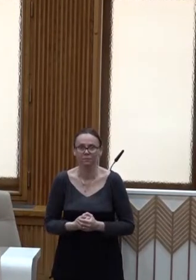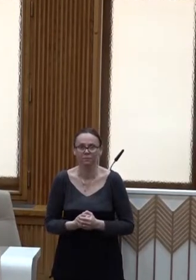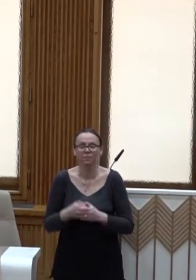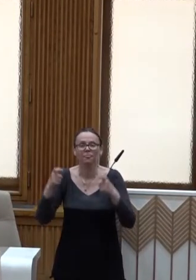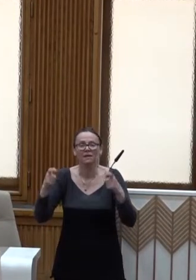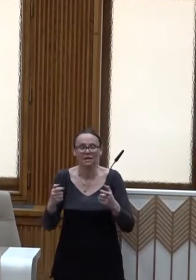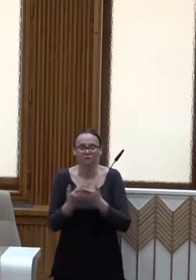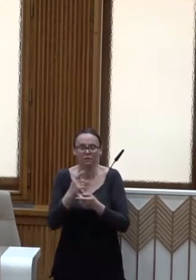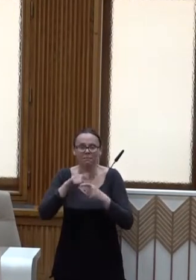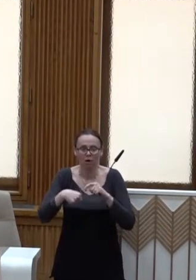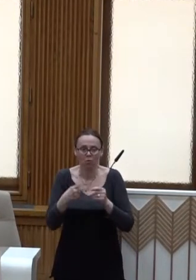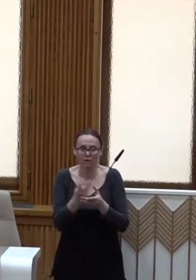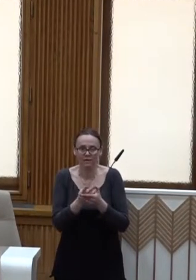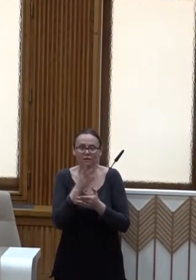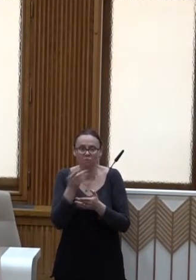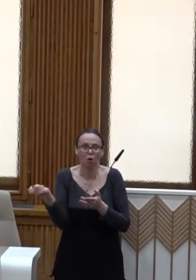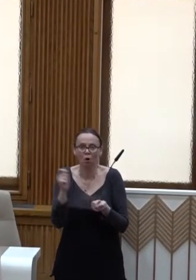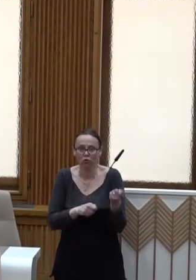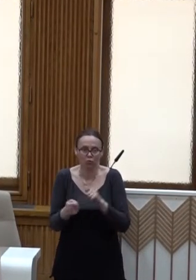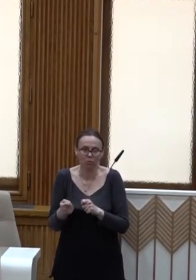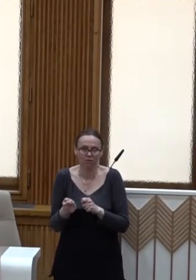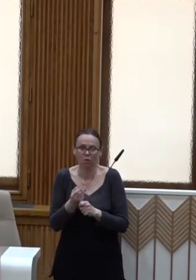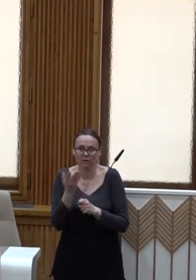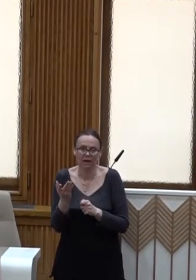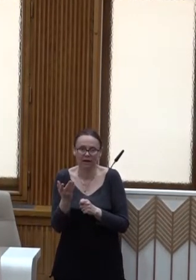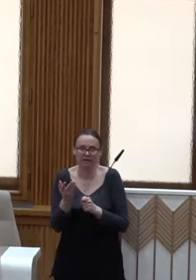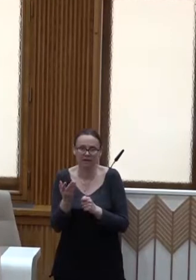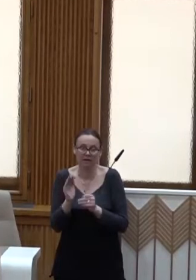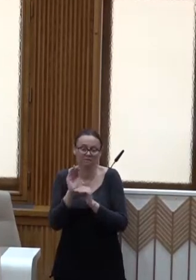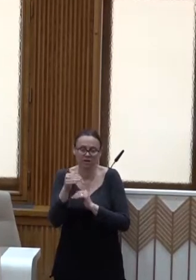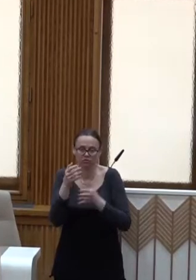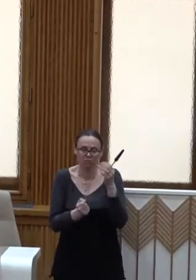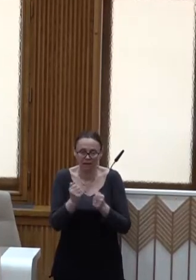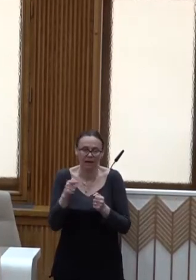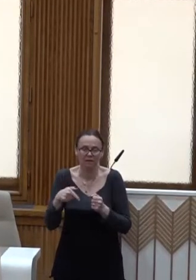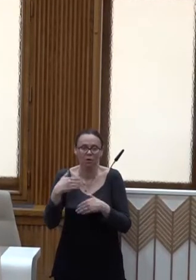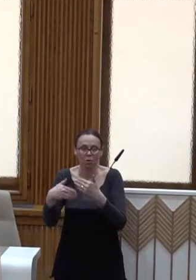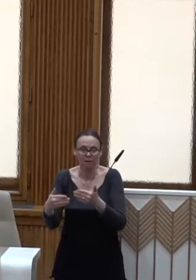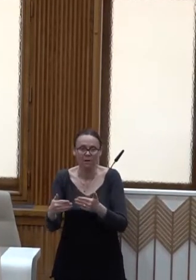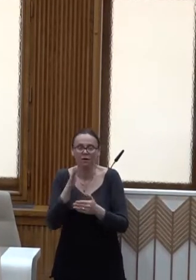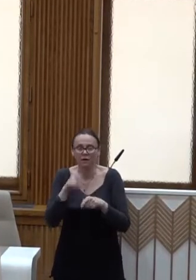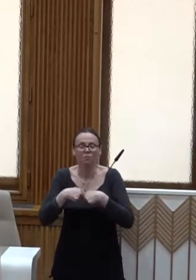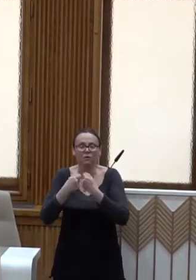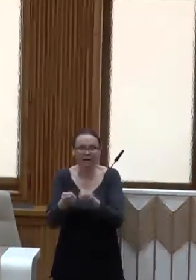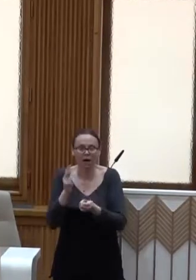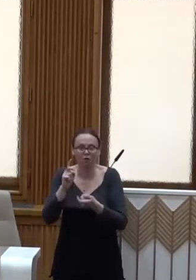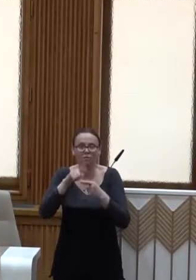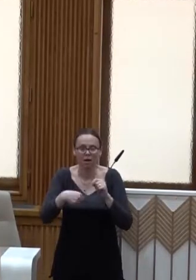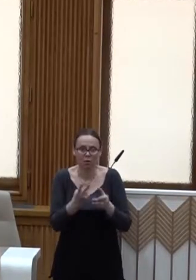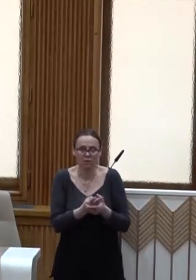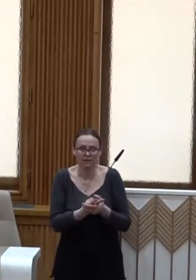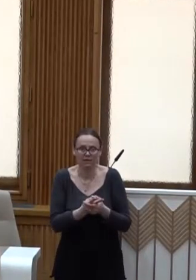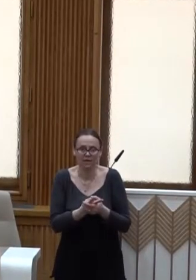Zavod za blagovne rezerve bo kupoval nekatere viške, recimo mleka in tako naprej, in jih dajal v blagovne